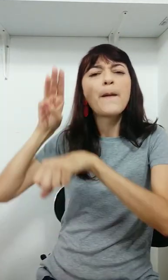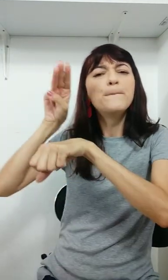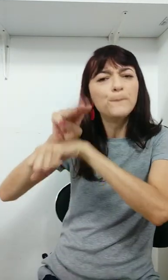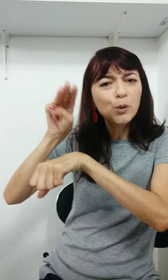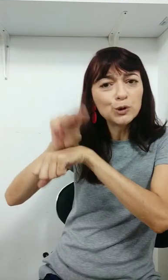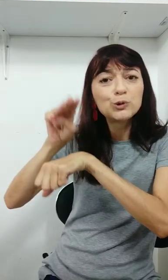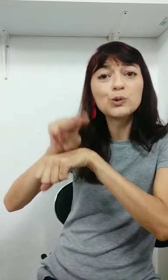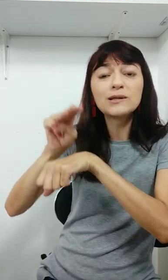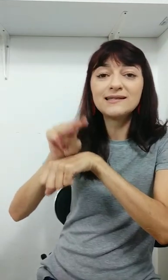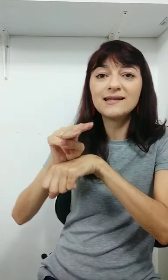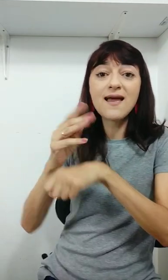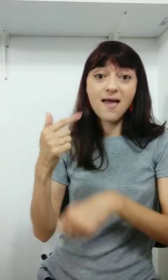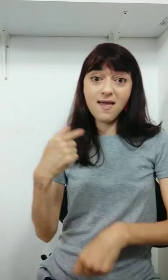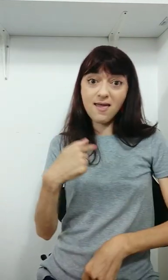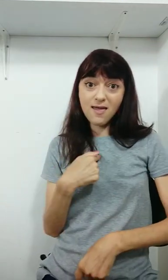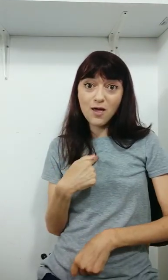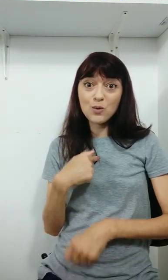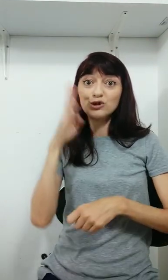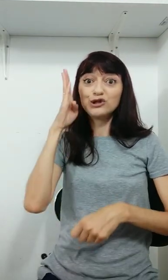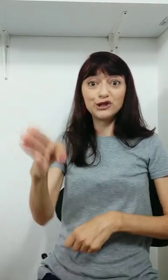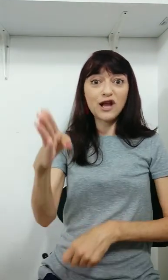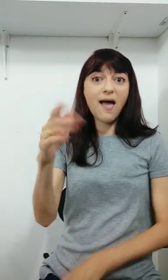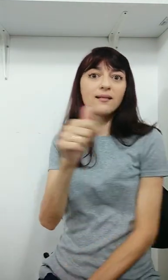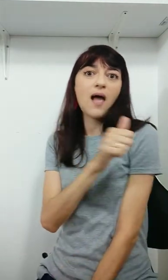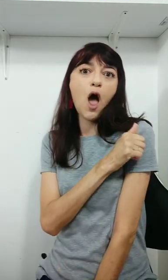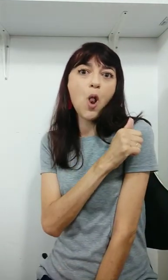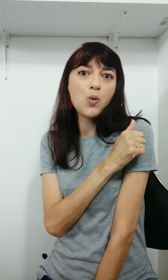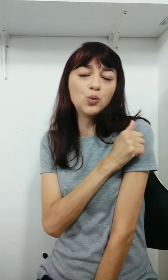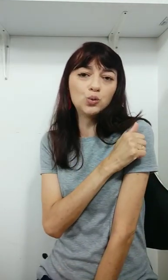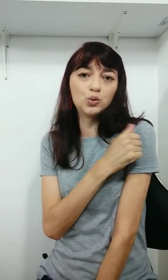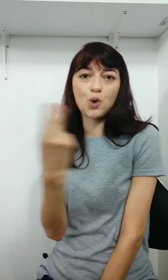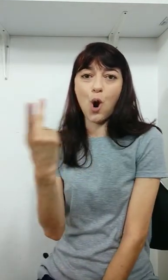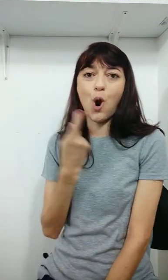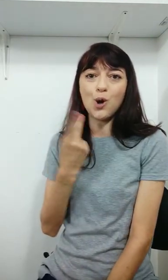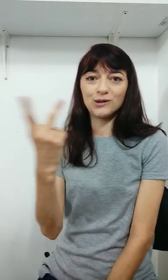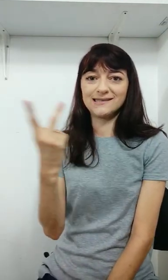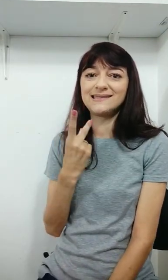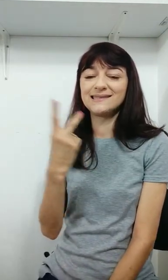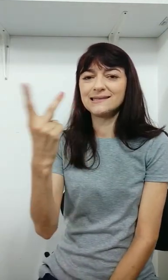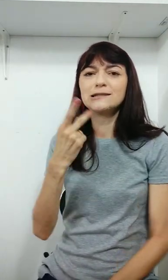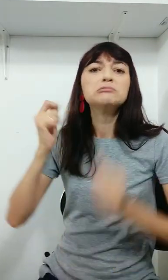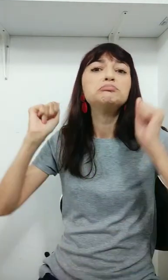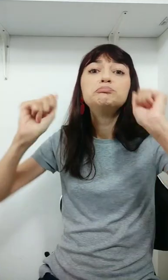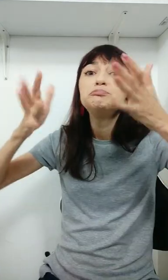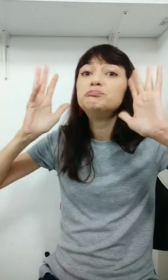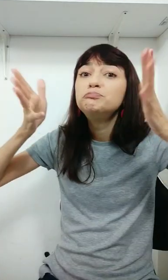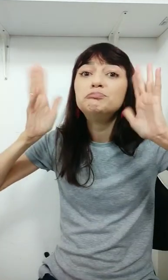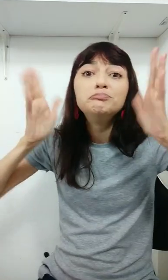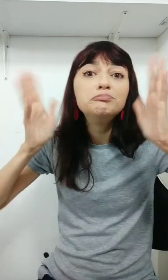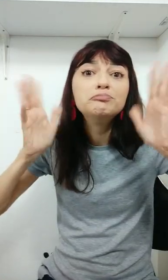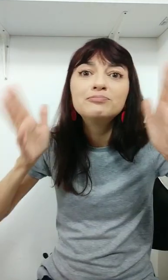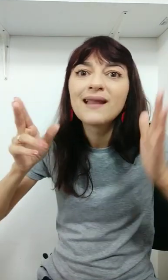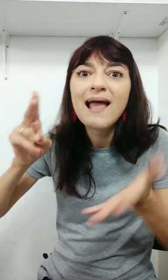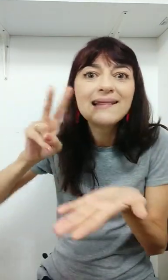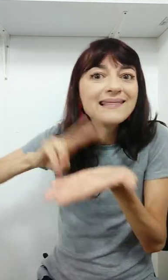nosso curso, né, essa monitoria, por exemplo, é um contato direto do aluno. Né? Nessa turma, por exemplo, eu